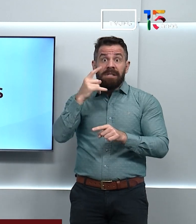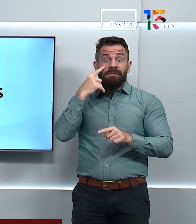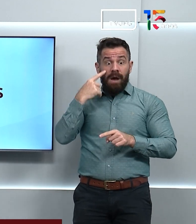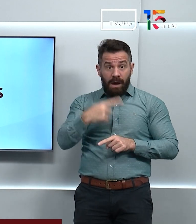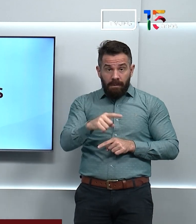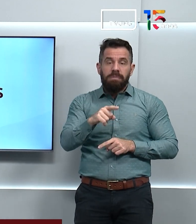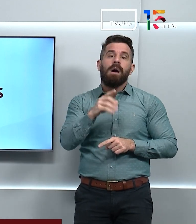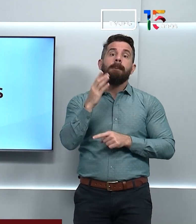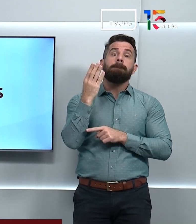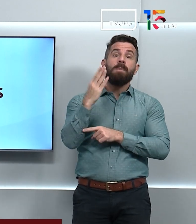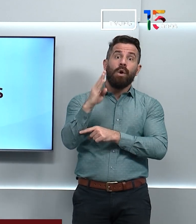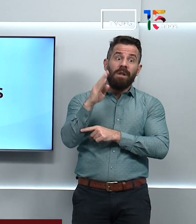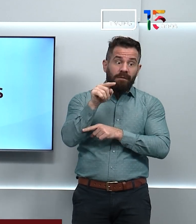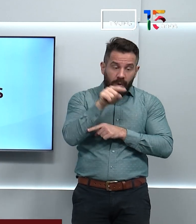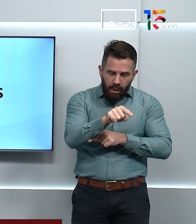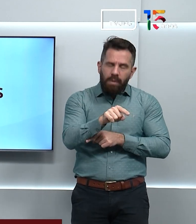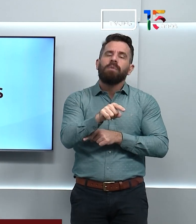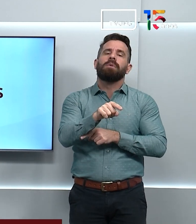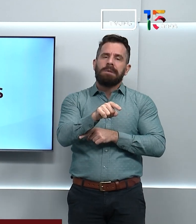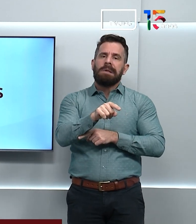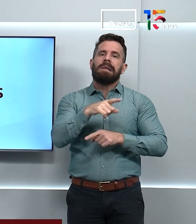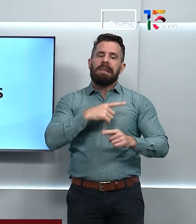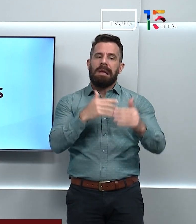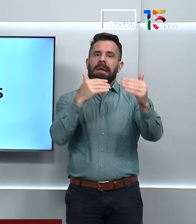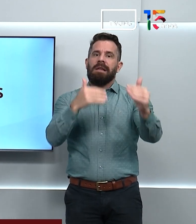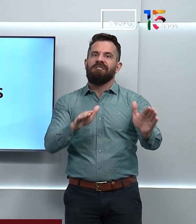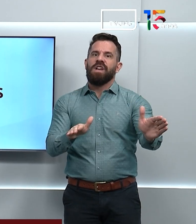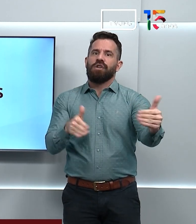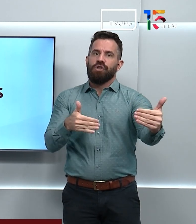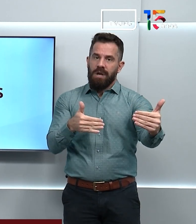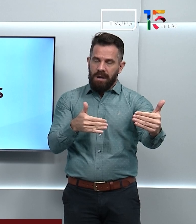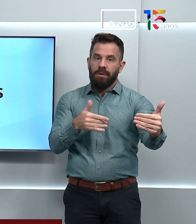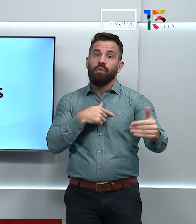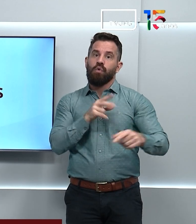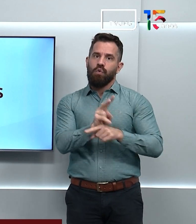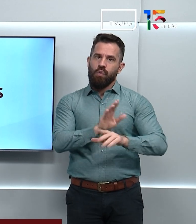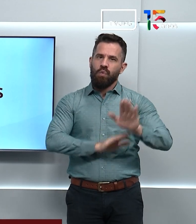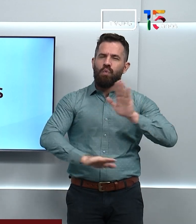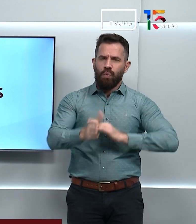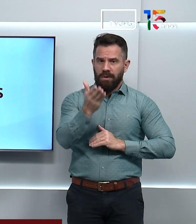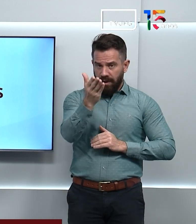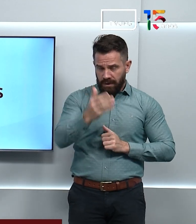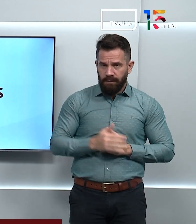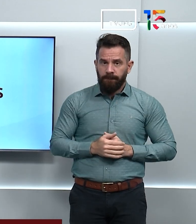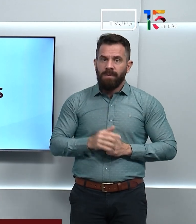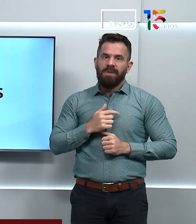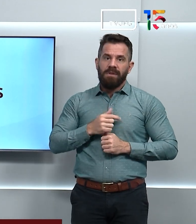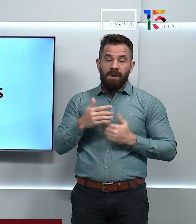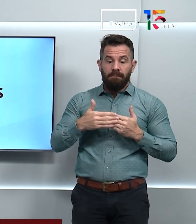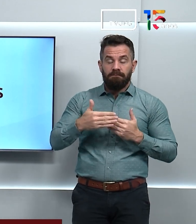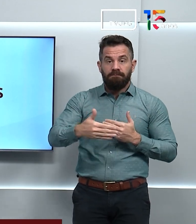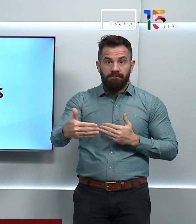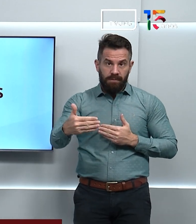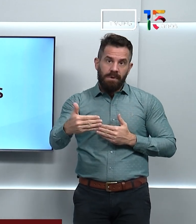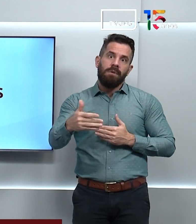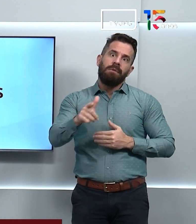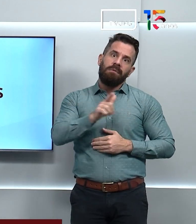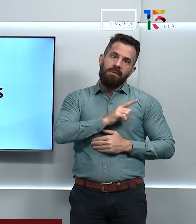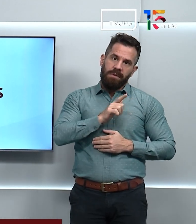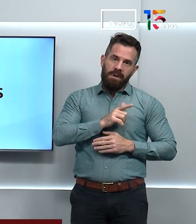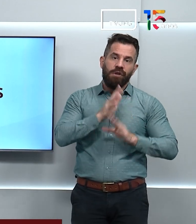a interdição parcial da via para resolver essa questão da erosão lá. Bom, nos últimos 3 dias,